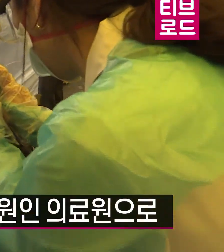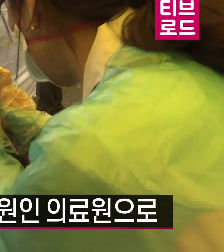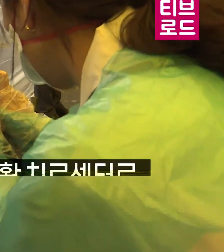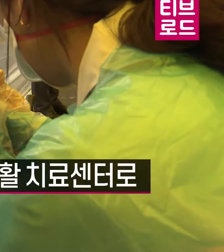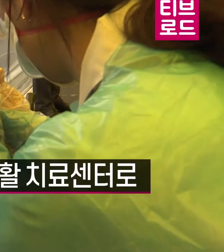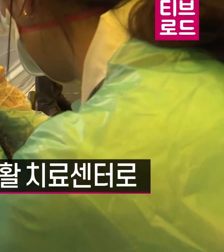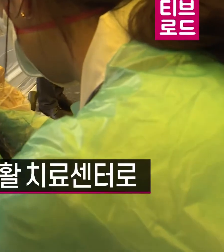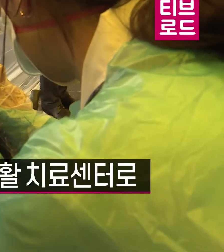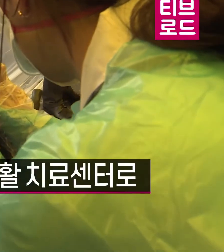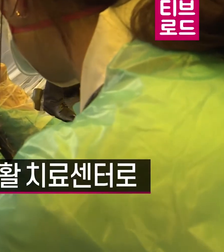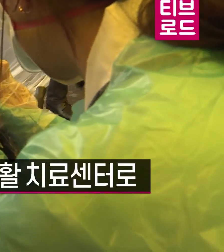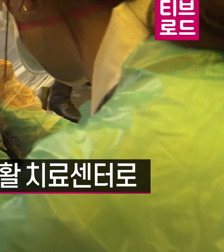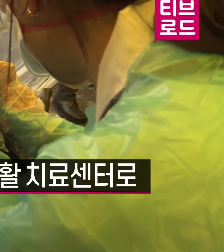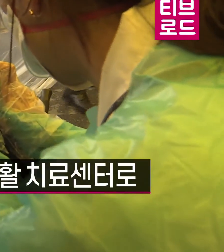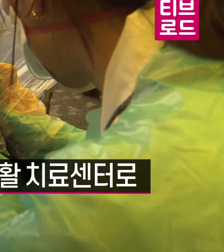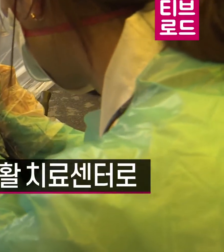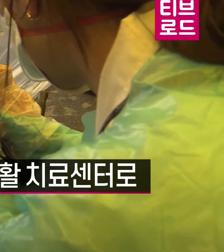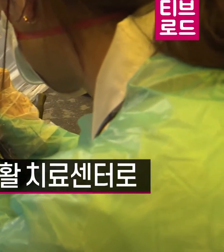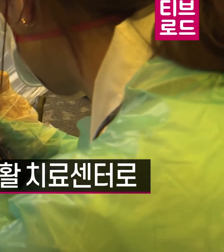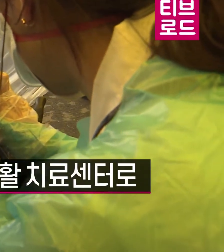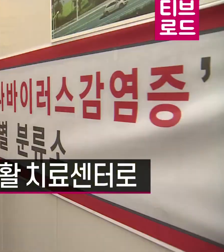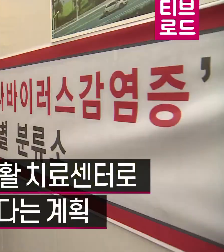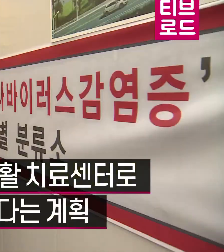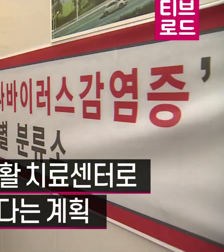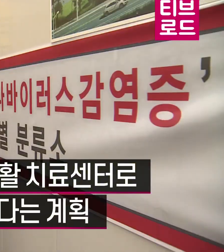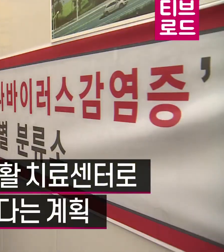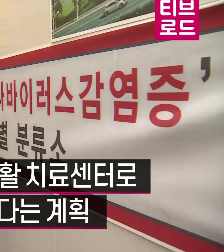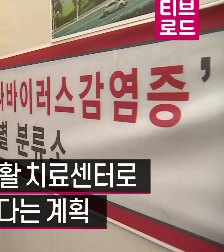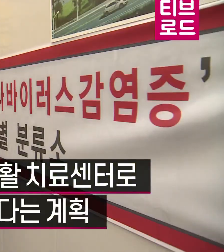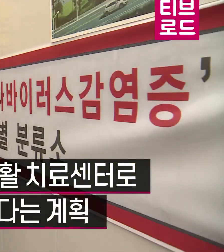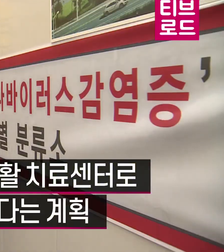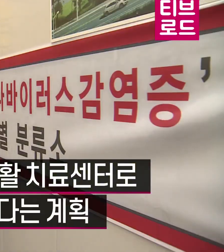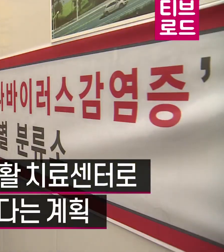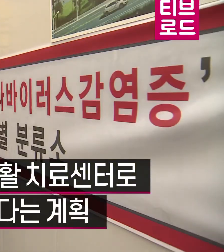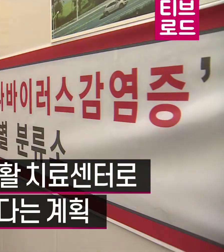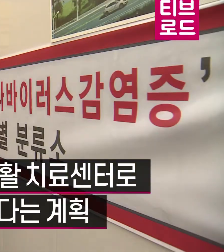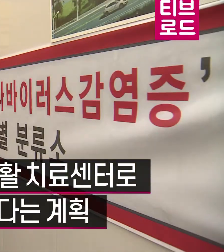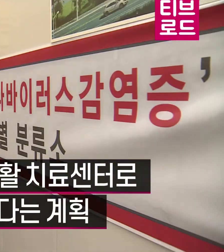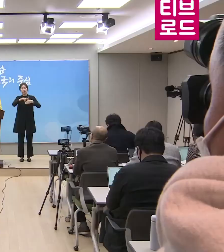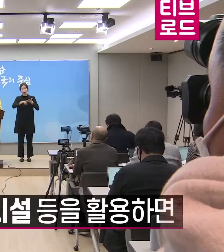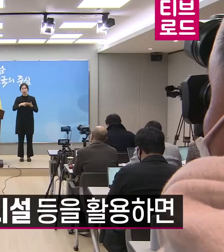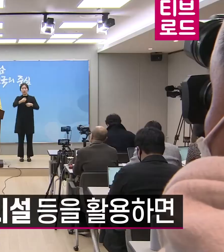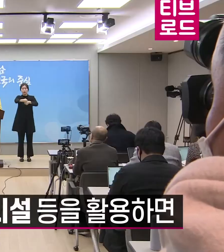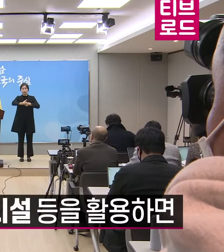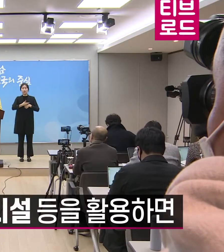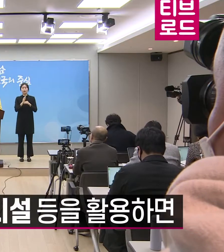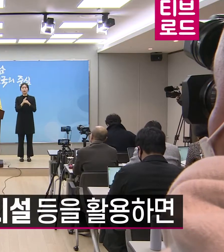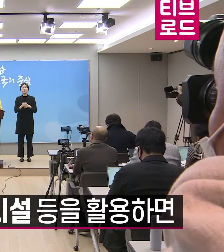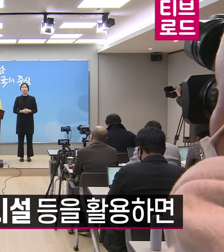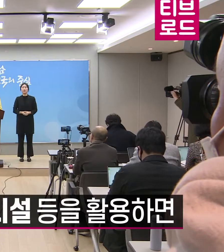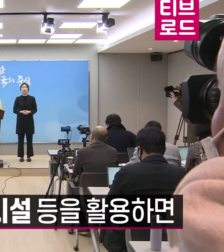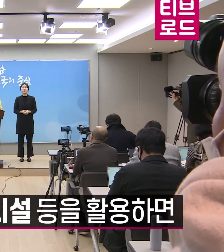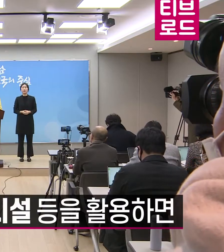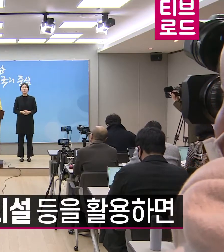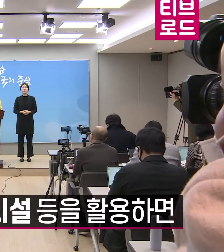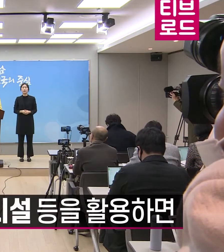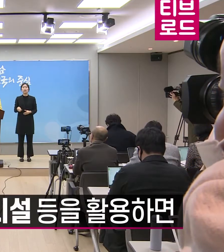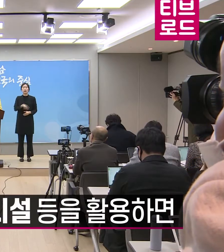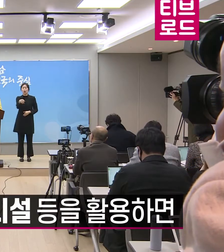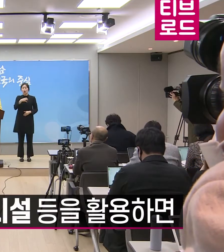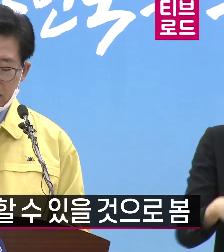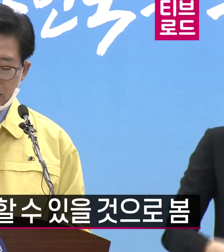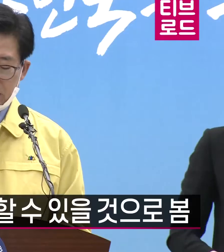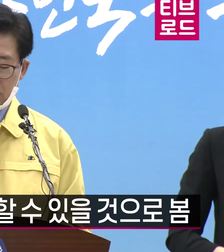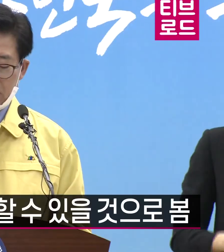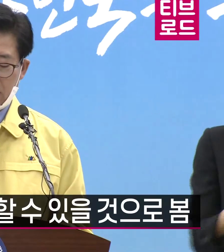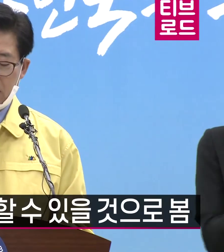의료원으로, 경증 환자 등은 생활치료센터로 나눠 운영한다는 계획입니다. 도는 도내 국가기관 시설 등을